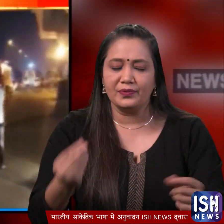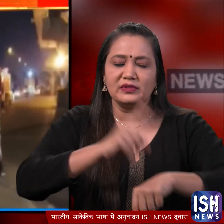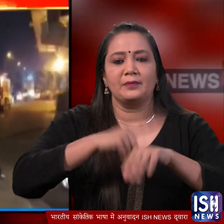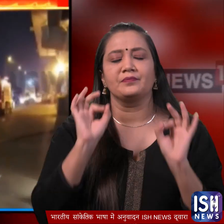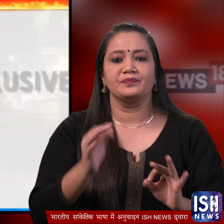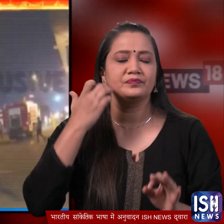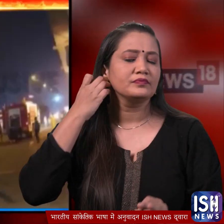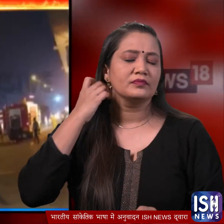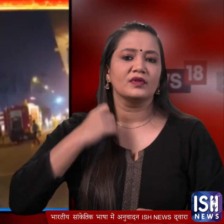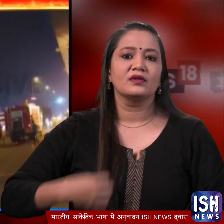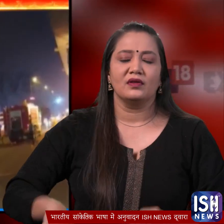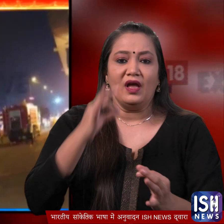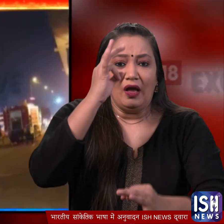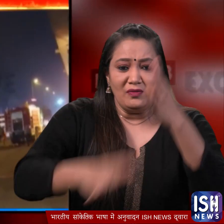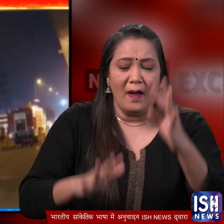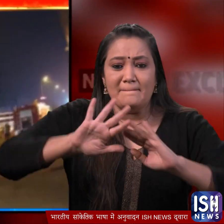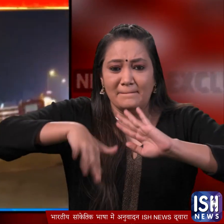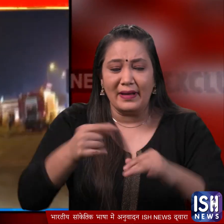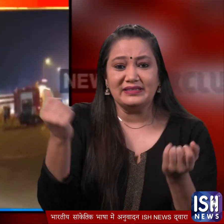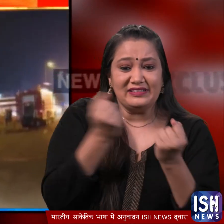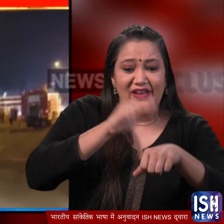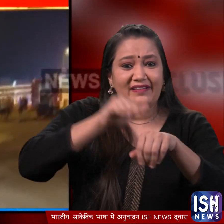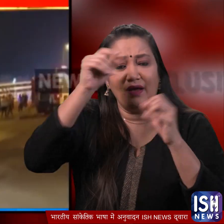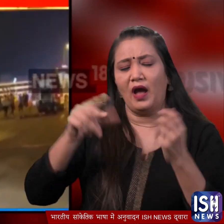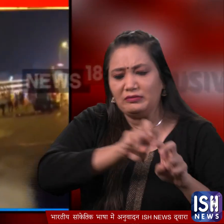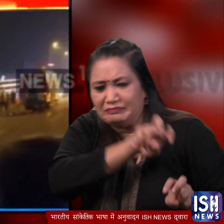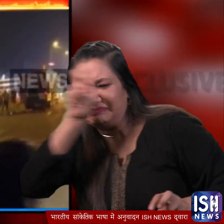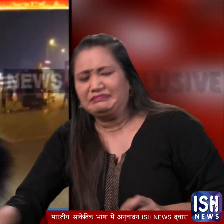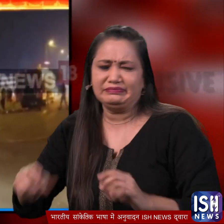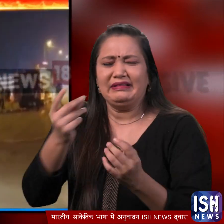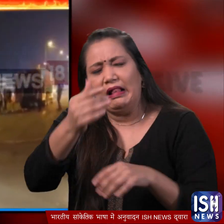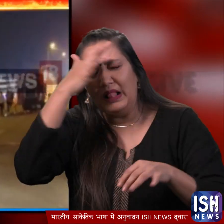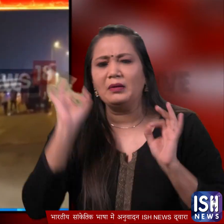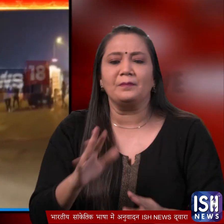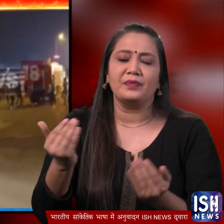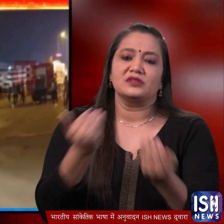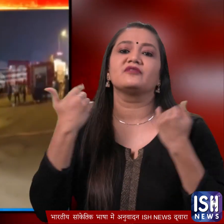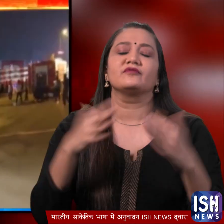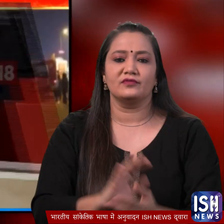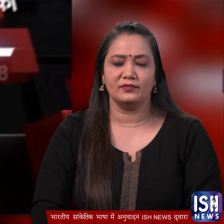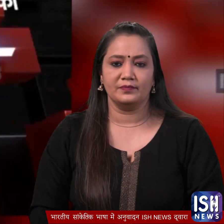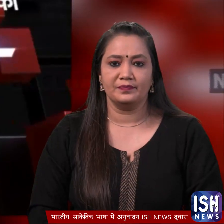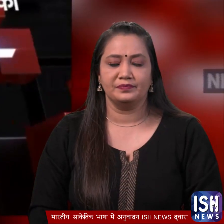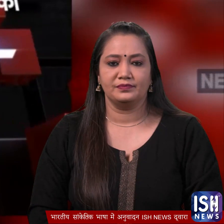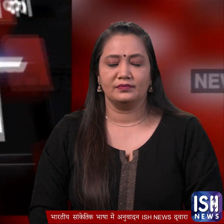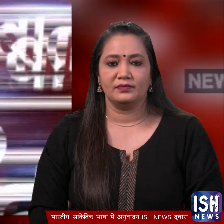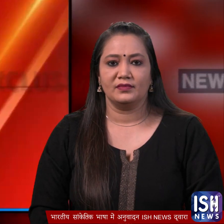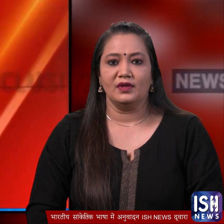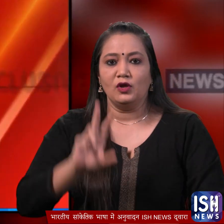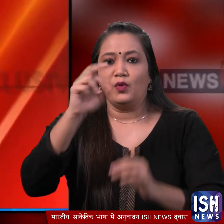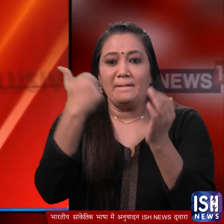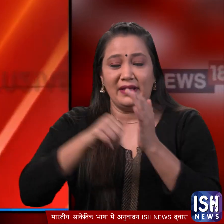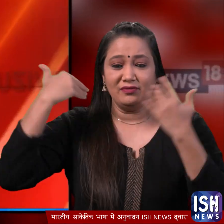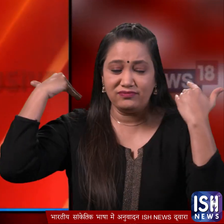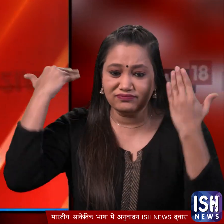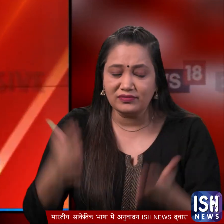ही देर में बुझा लिया गया। बताया गया कि आग लगने के बाद ड्राइवर ने भी किसी तरह कार से बाहर निकलकर खुद को सुरक्षित किया। 20 महीने